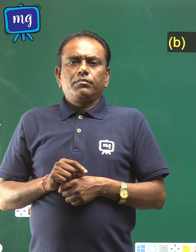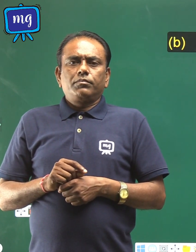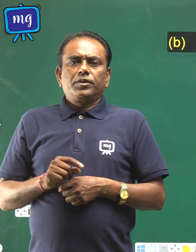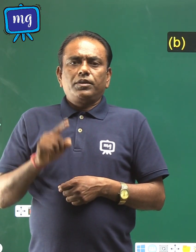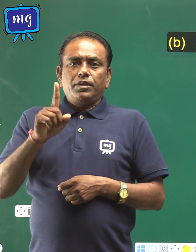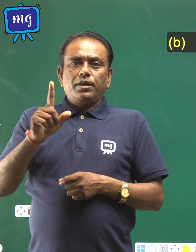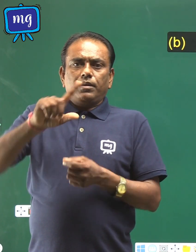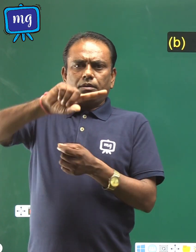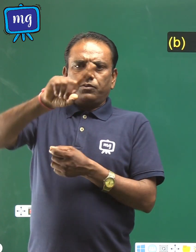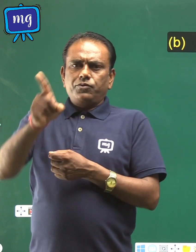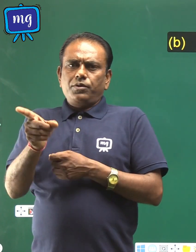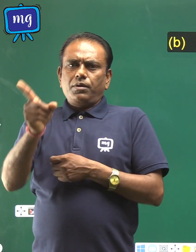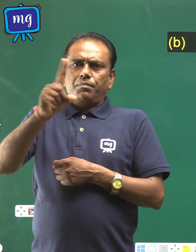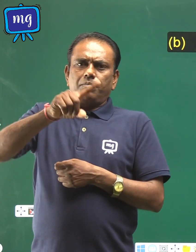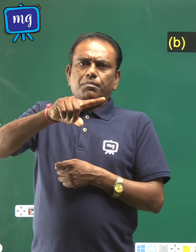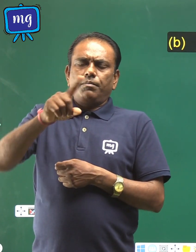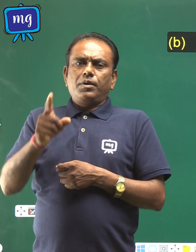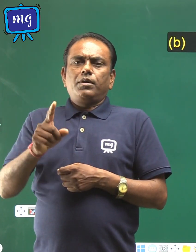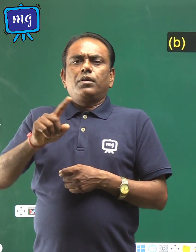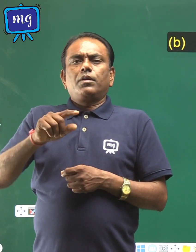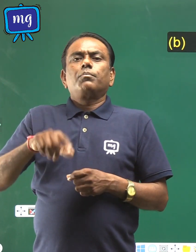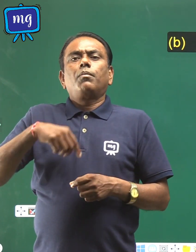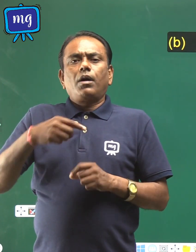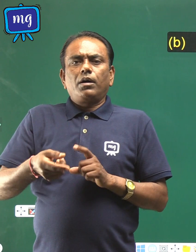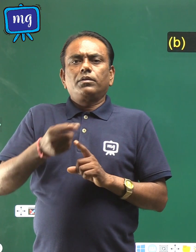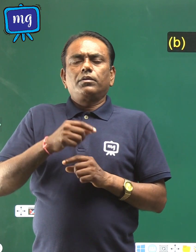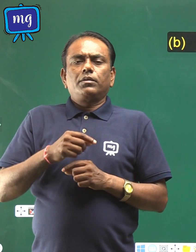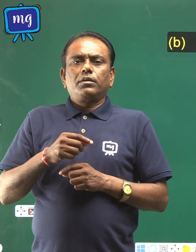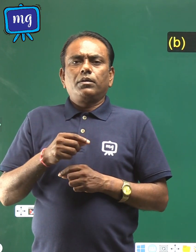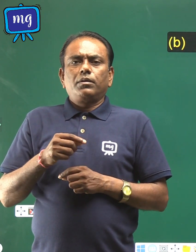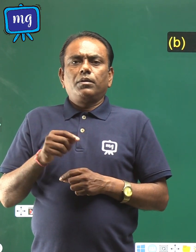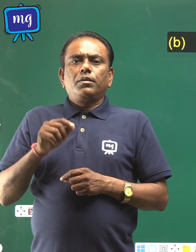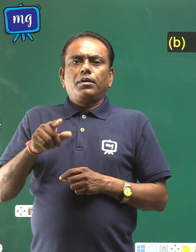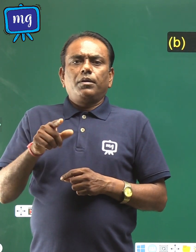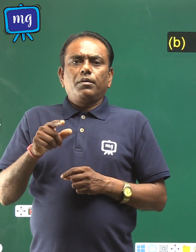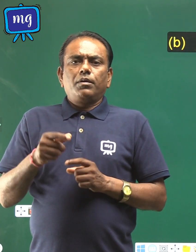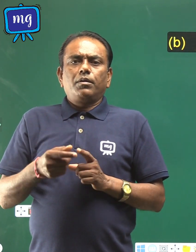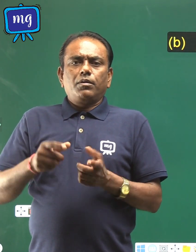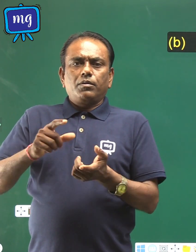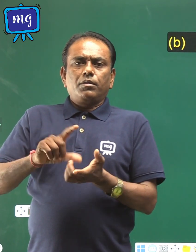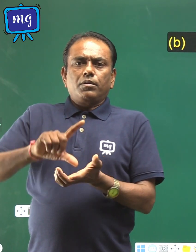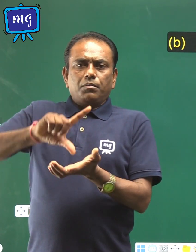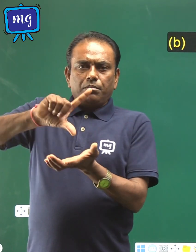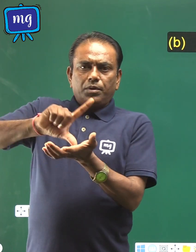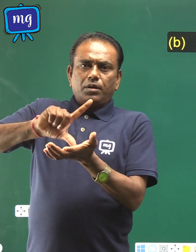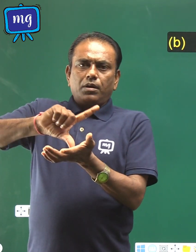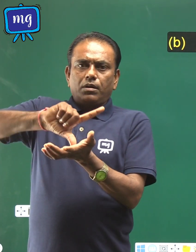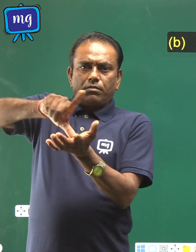ये चाप काटने के बाद फिर हमने प्रकार की नोक रख के